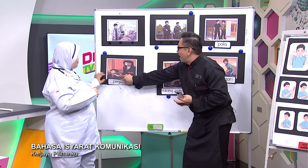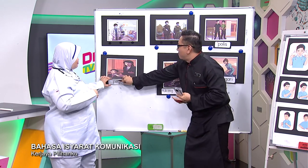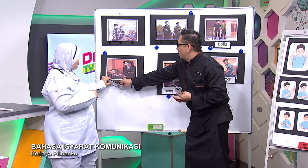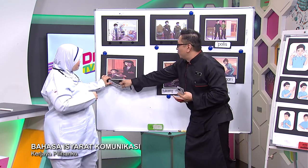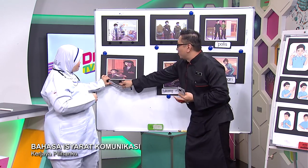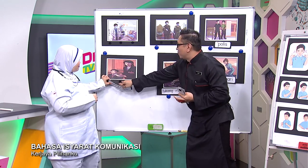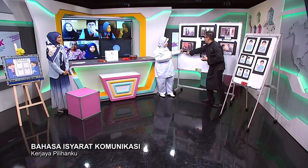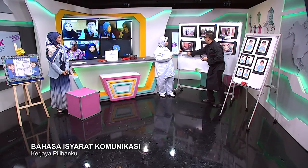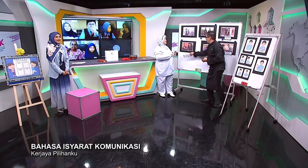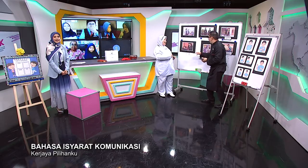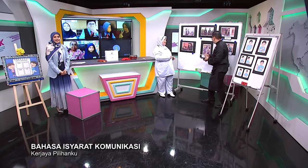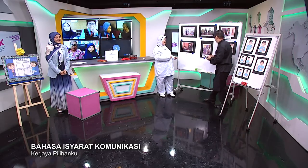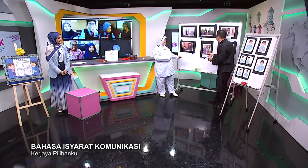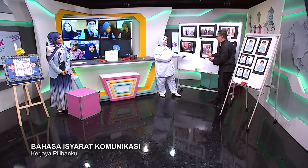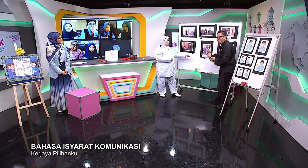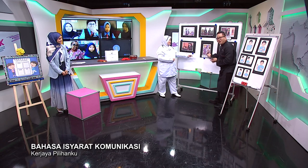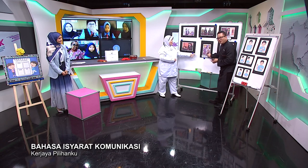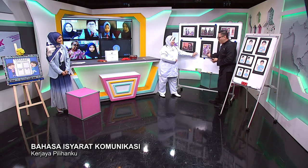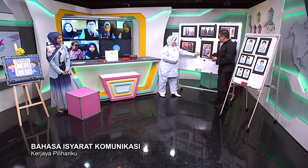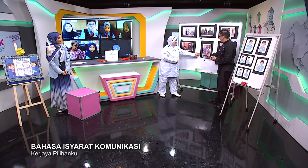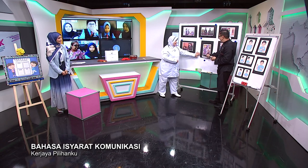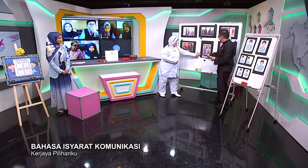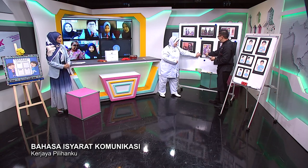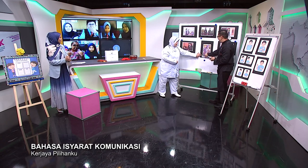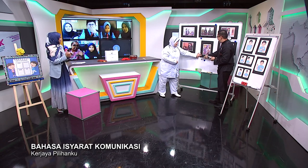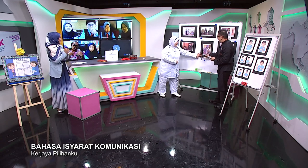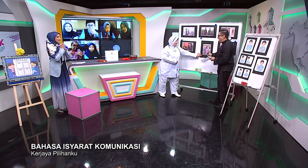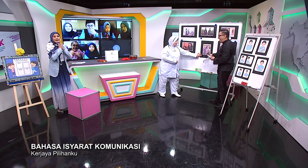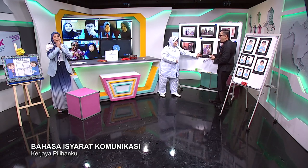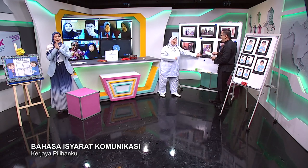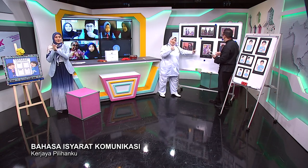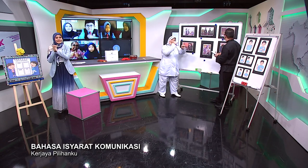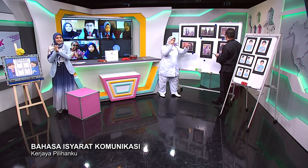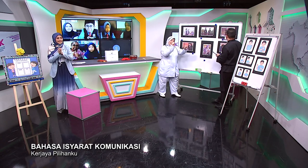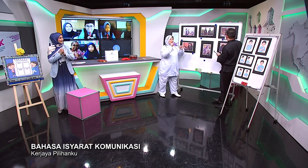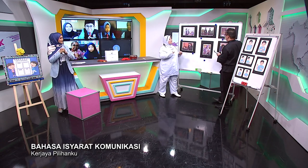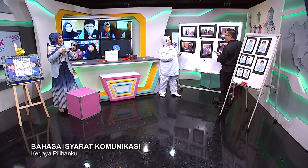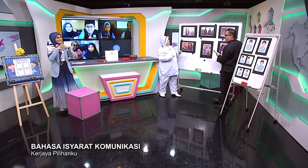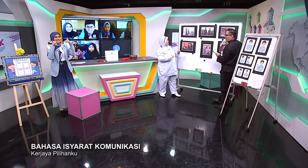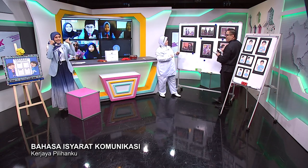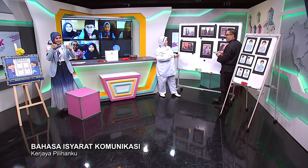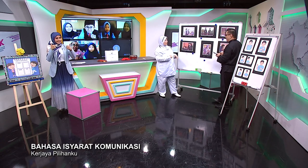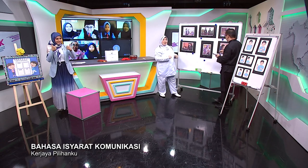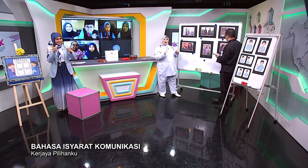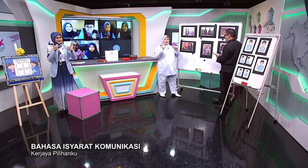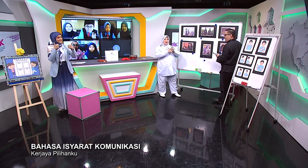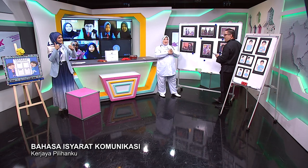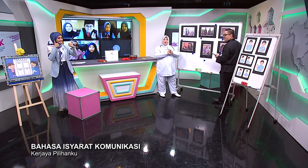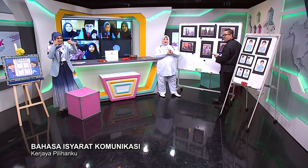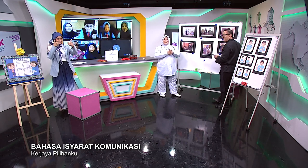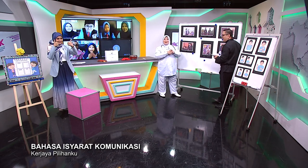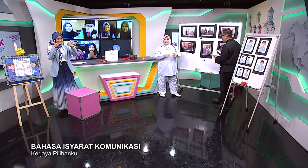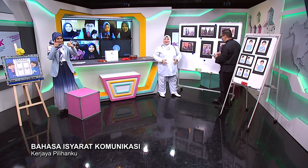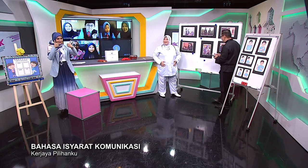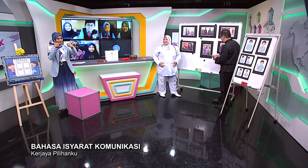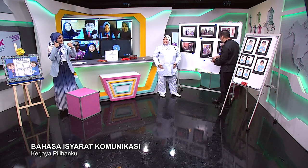Cikgu ambil dulu semua. Cikgu ambil semua. Banyak tu cikgu. Baik, kawan-kawan saya dalam talian sedia ya. Sedia,